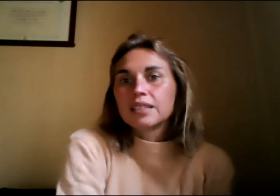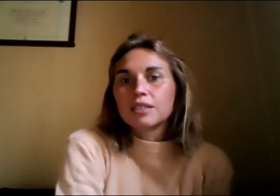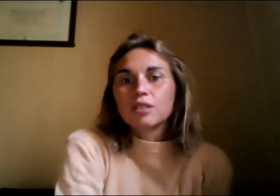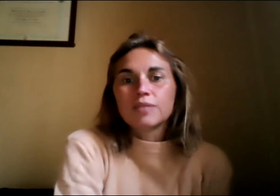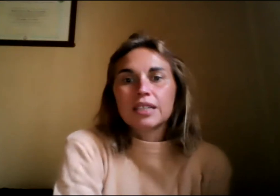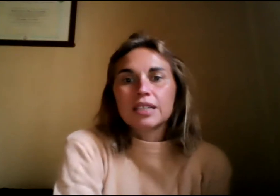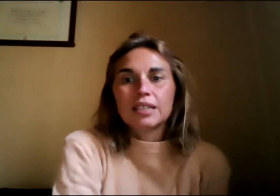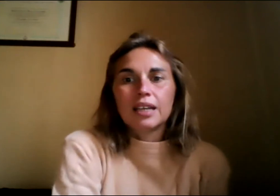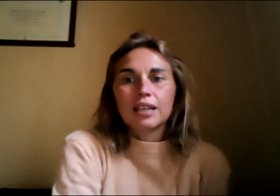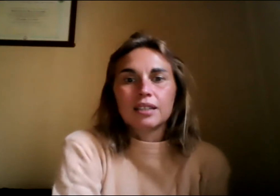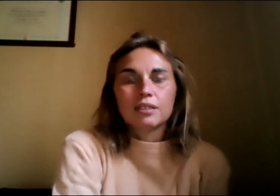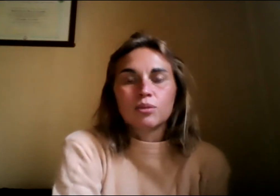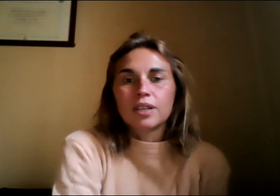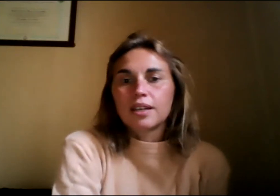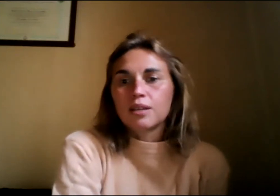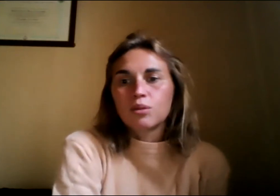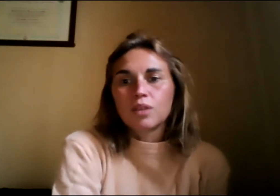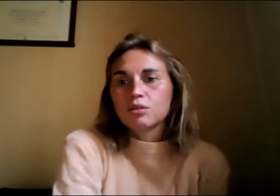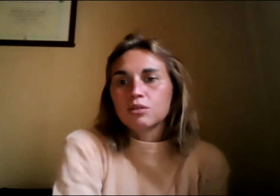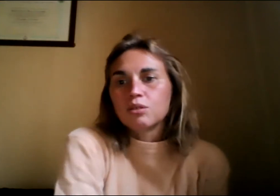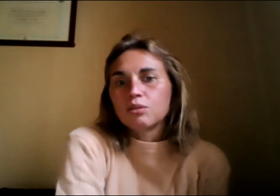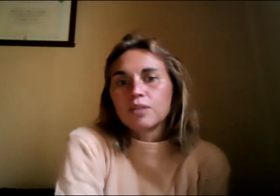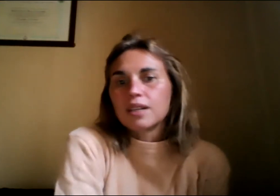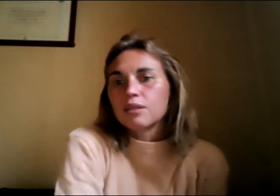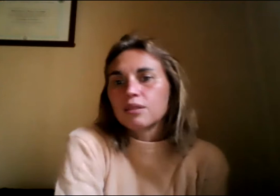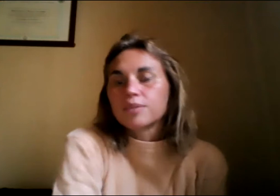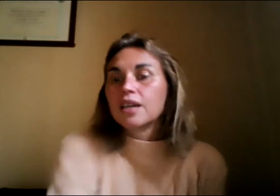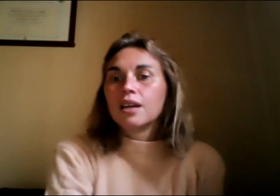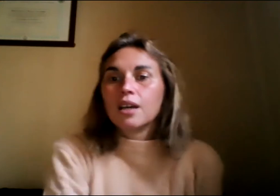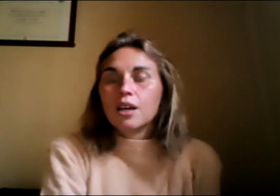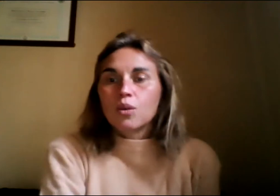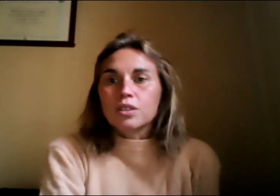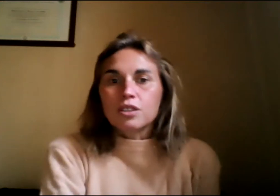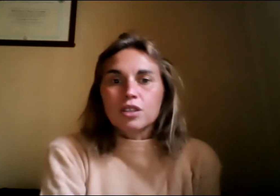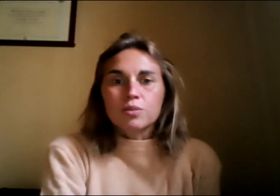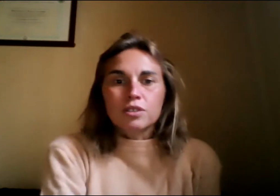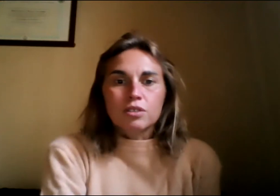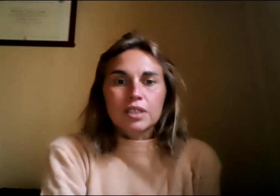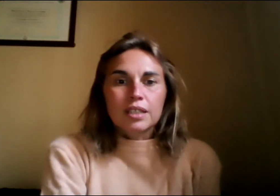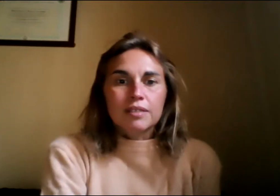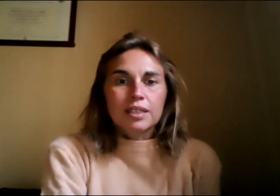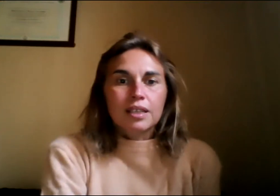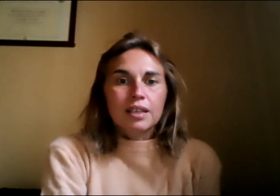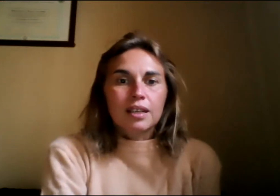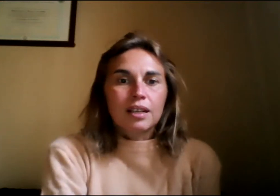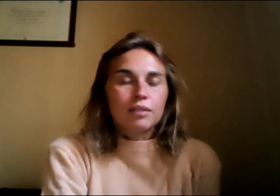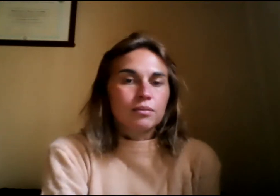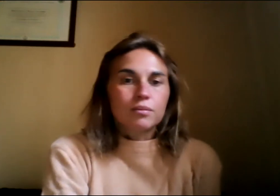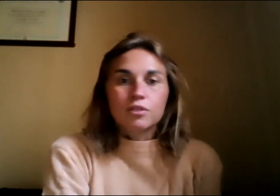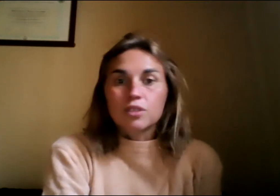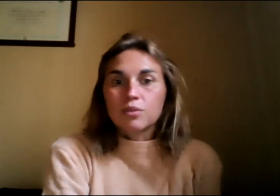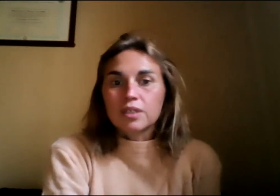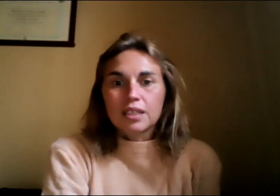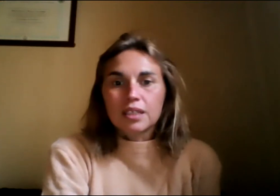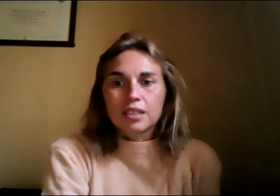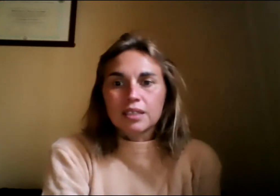creo que, bueno, si de todas maneras, si alguien tuviera dudas o tuviera cuestiones, pues yo que sé, a través